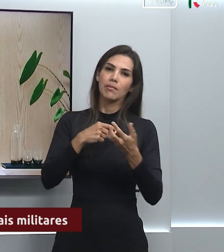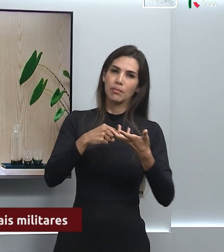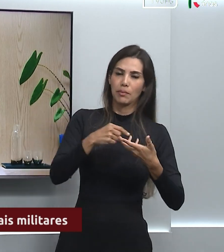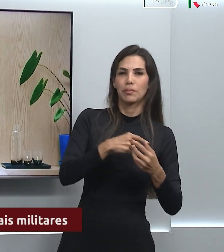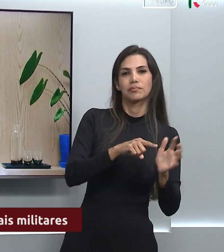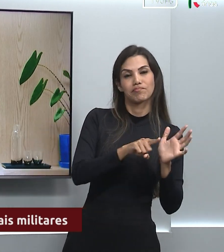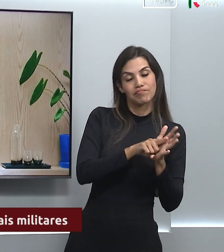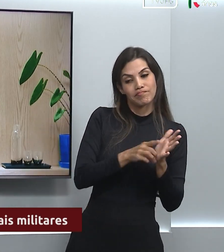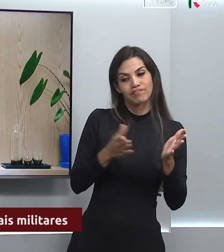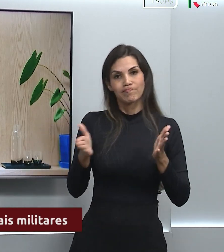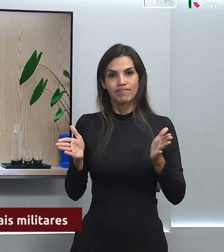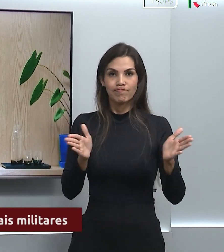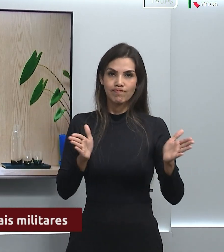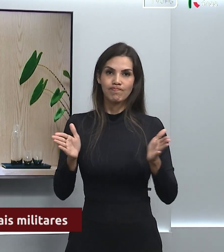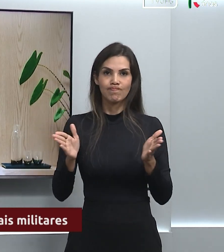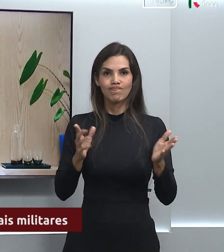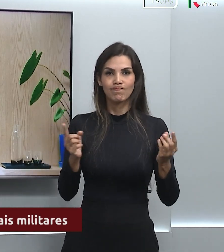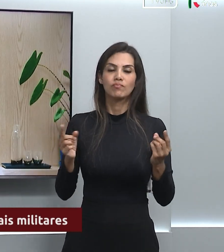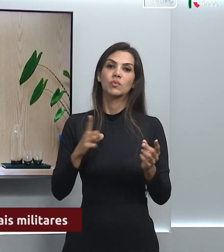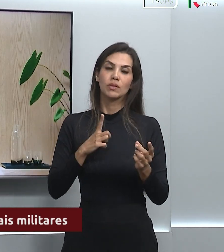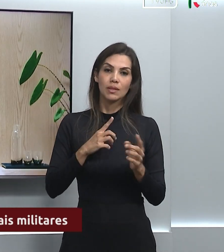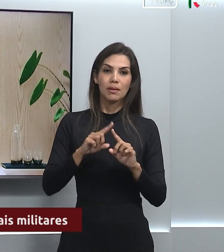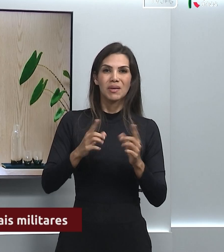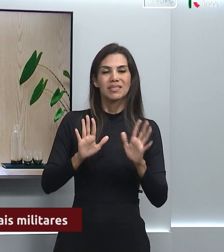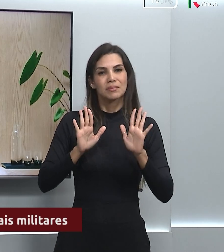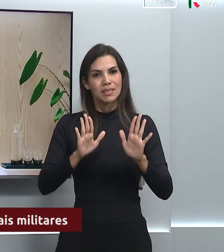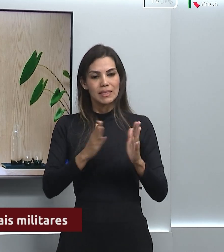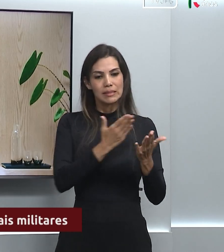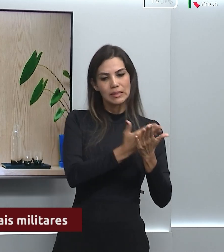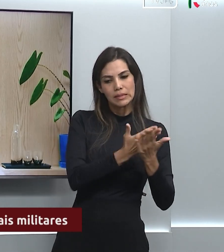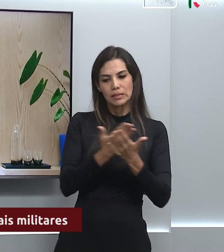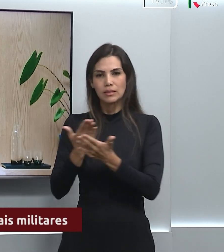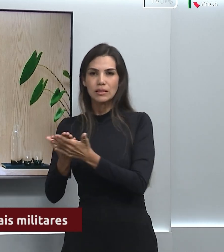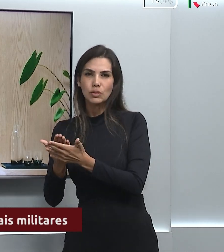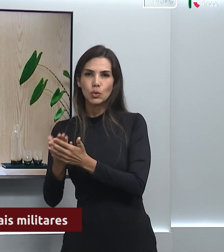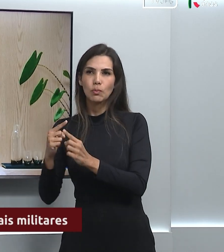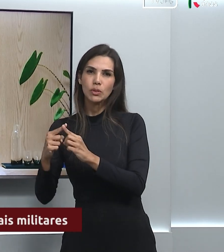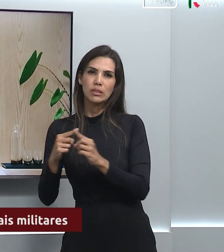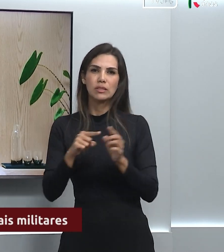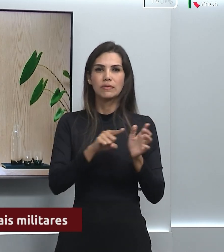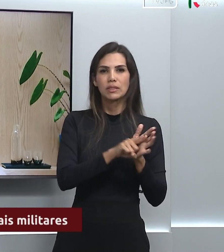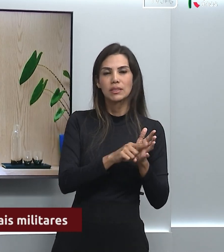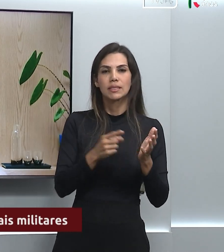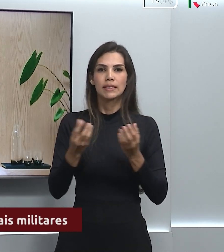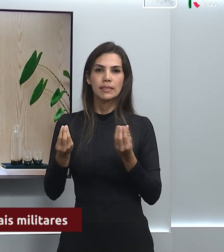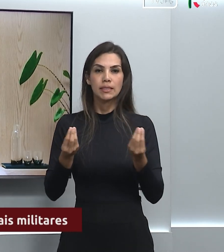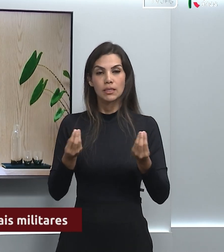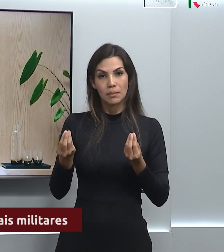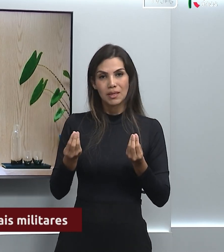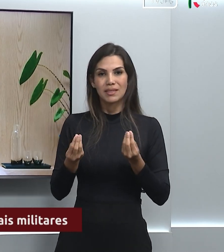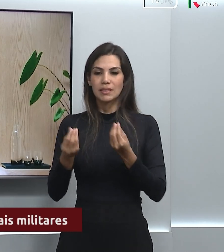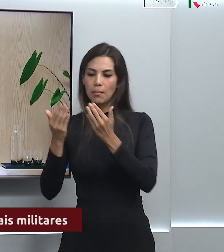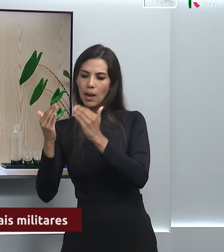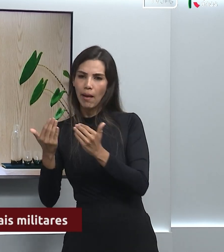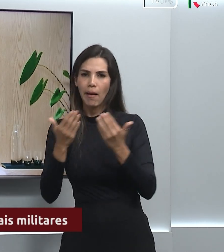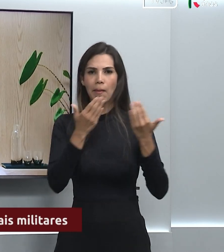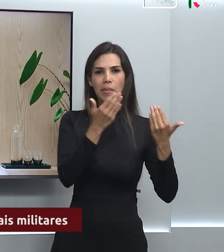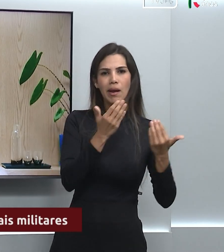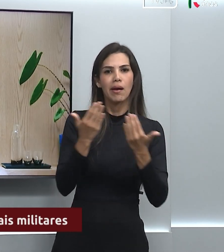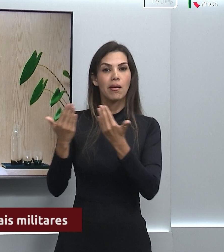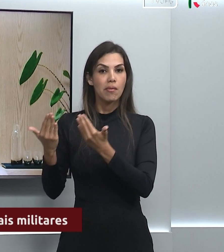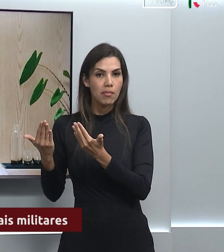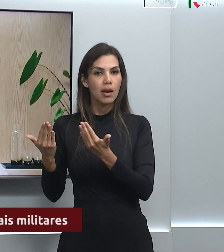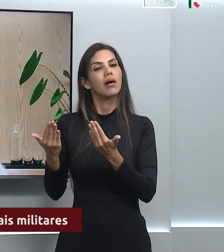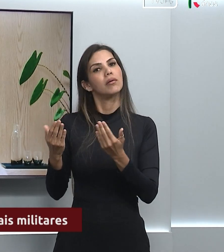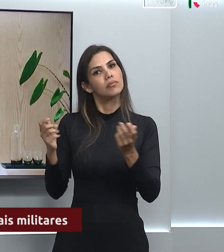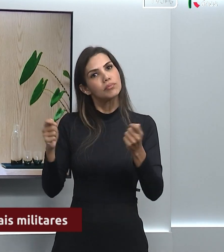lados. O que a gente pode fazer com esses estudos, né? A elaboração da análise desses estudos podem fazer